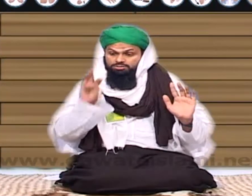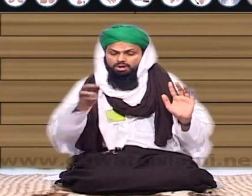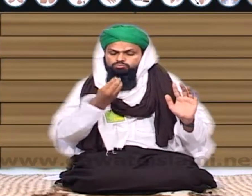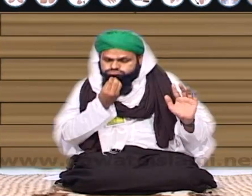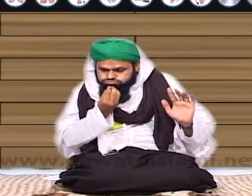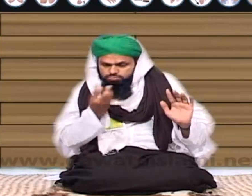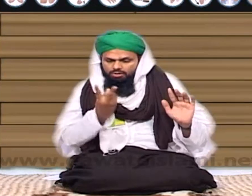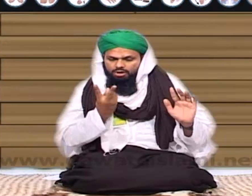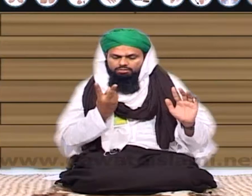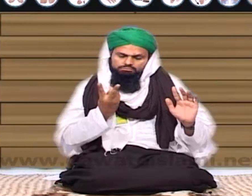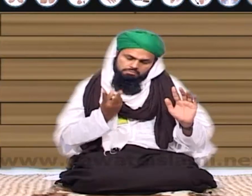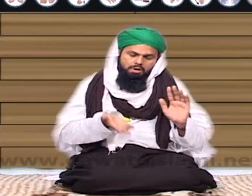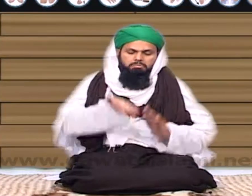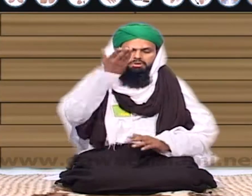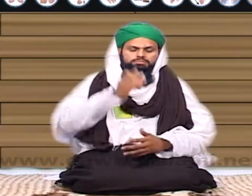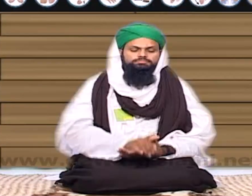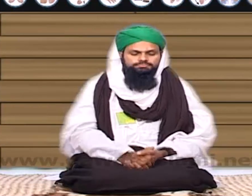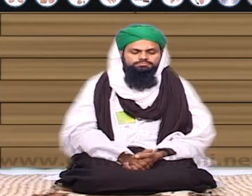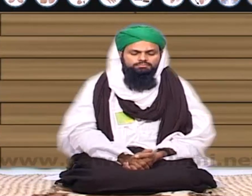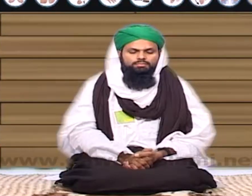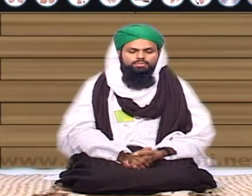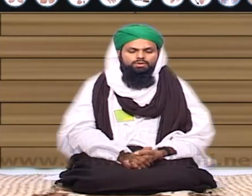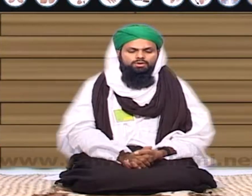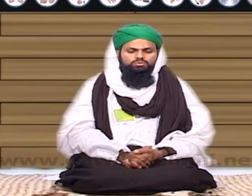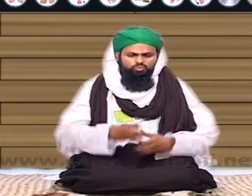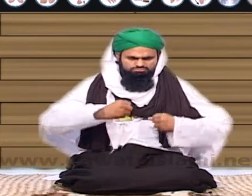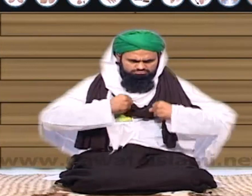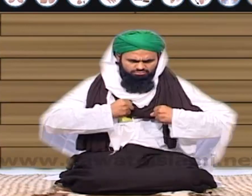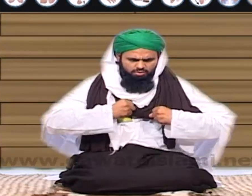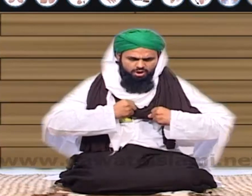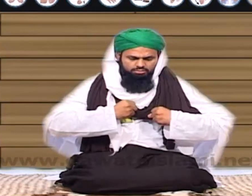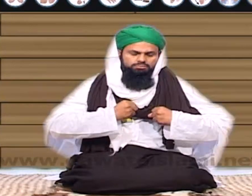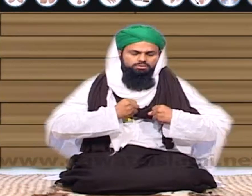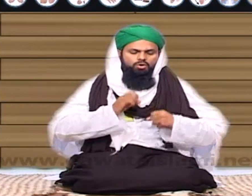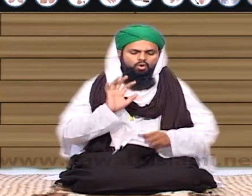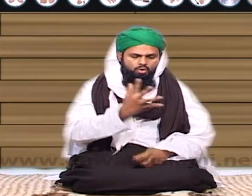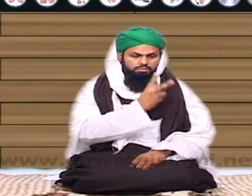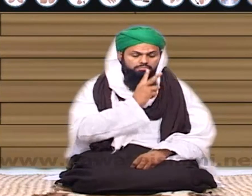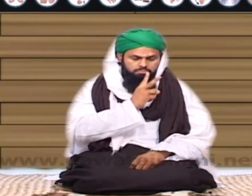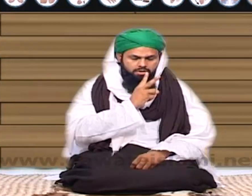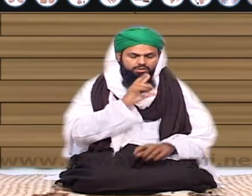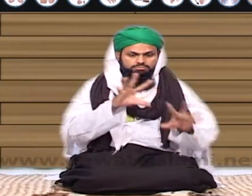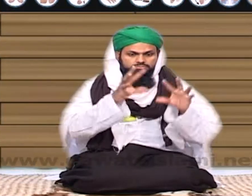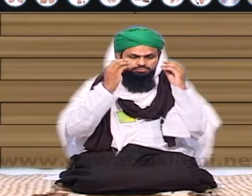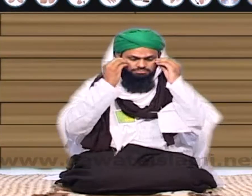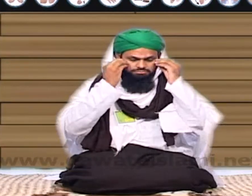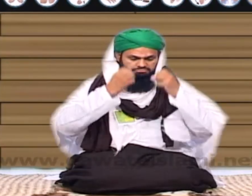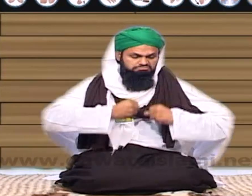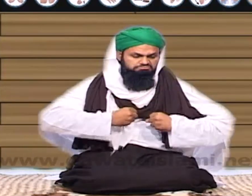جوانی دیوانی مشہور ہے، تمام تر ارمانوں کا اس پر حملہ ہوتا ہے، ہر طرح کی